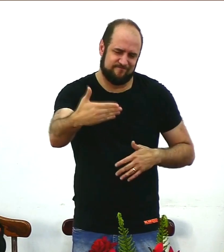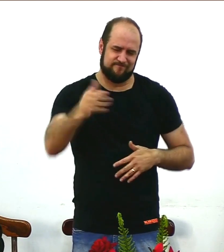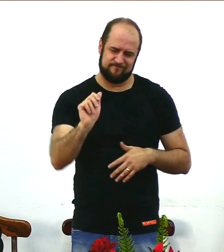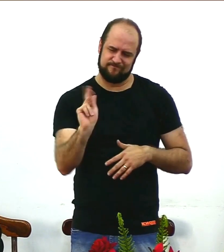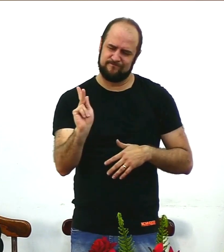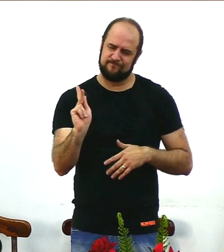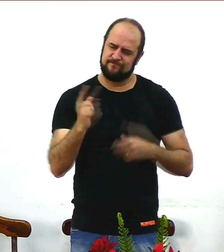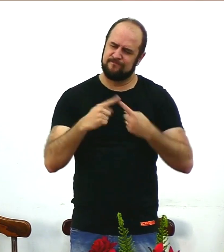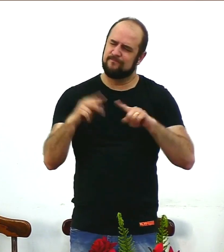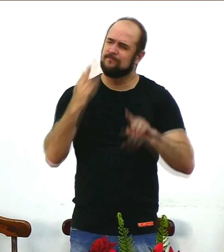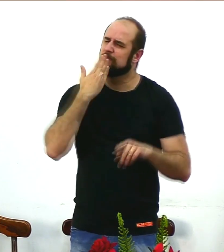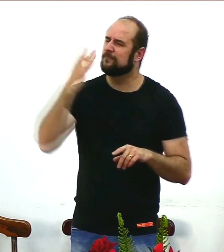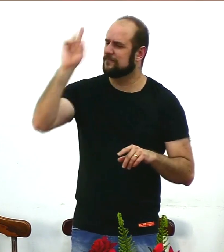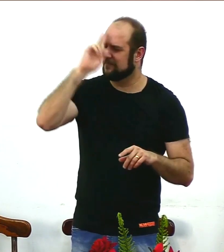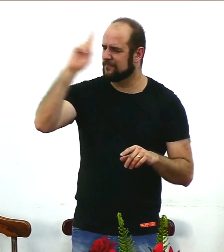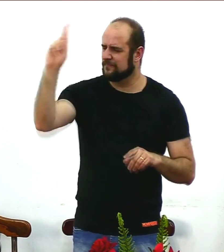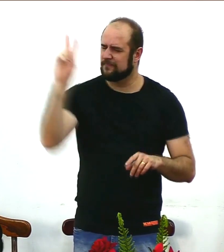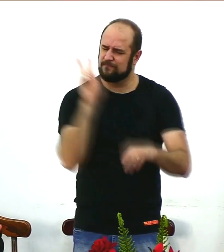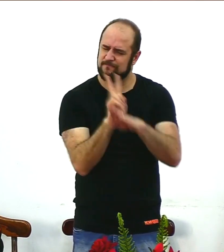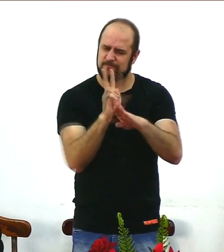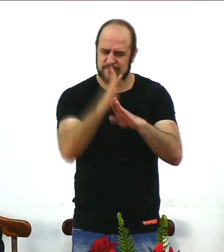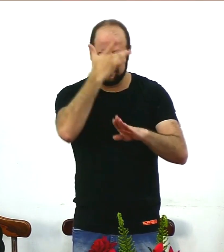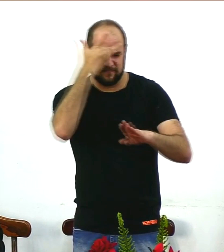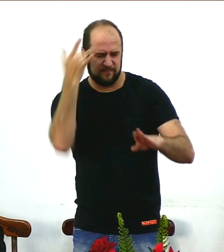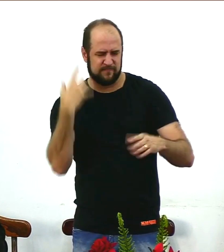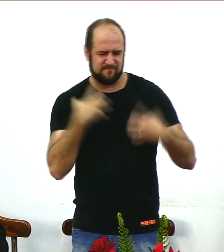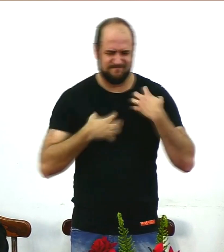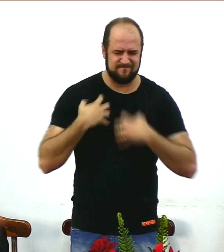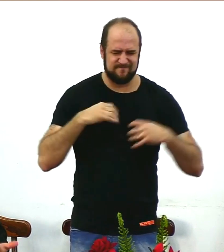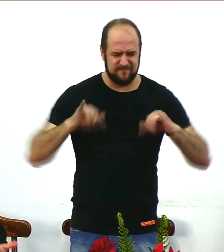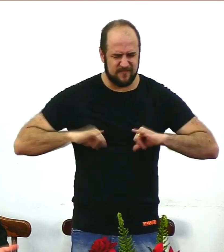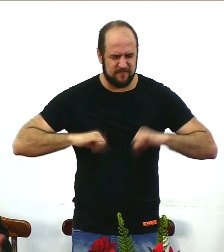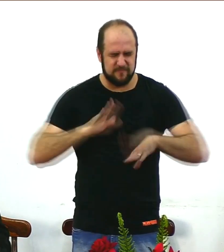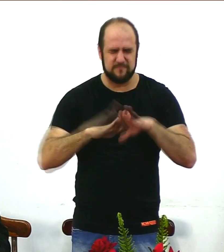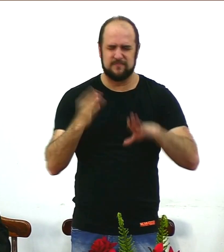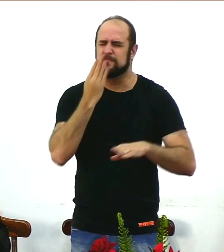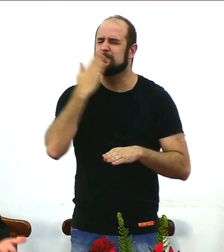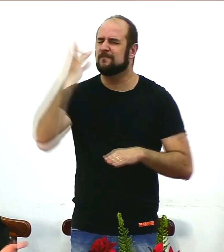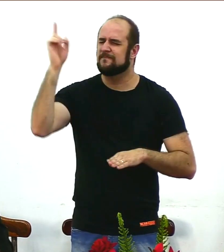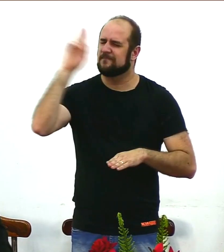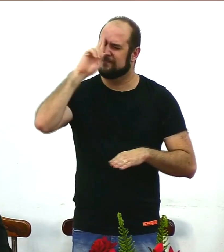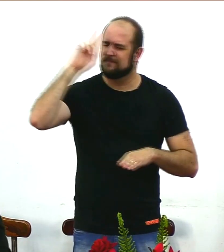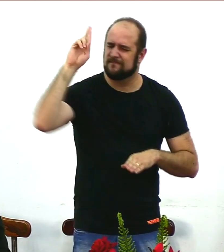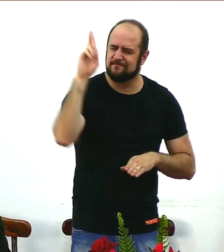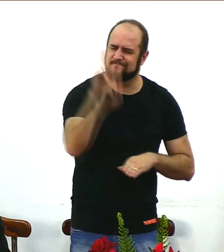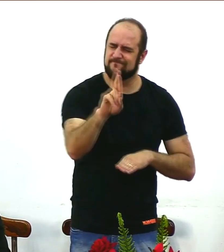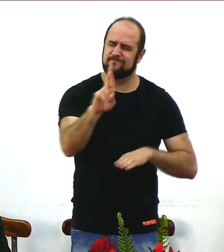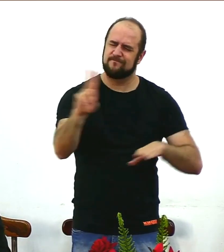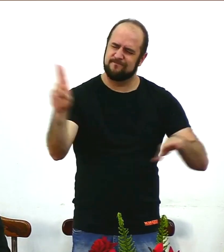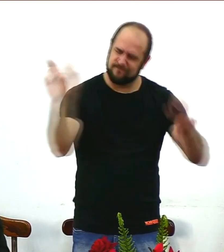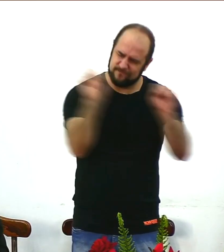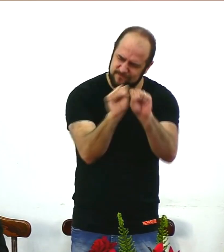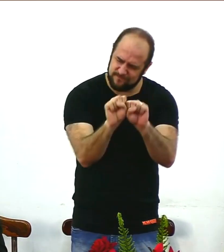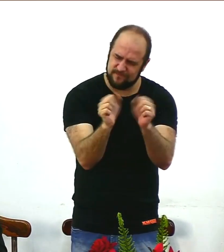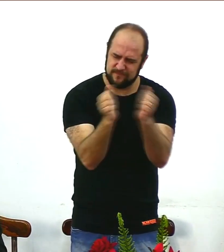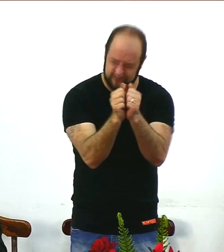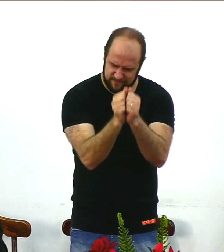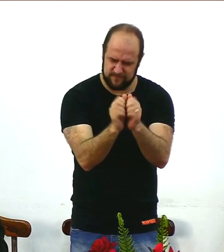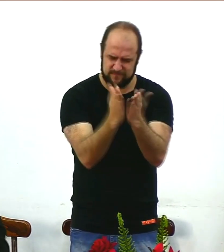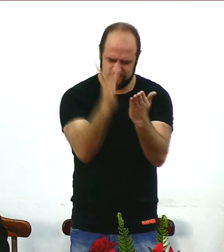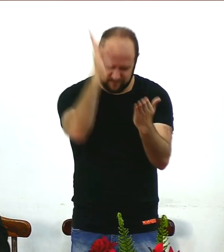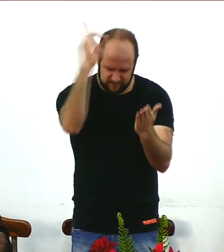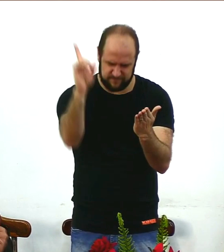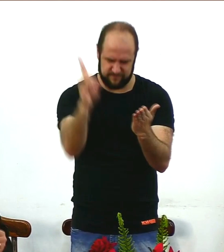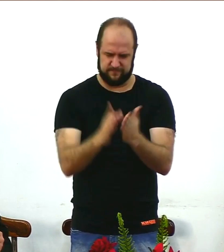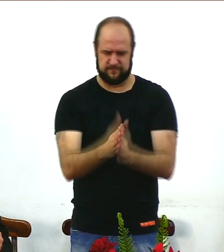a Deus e cantemos juntos uma canção que é o hino 33, As Maravilhas Divinas. Senhor nosso Deus, olhando para a